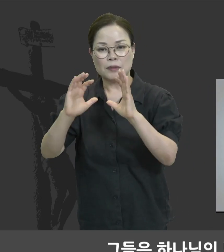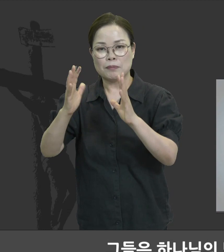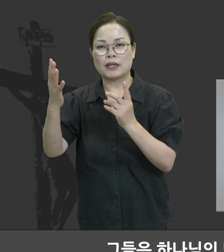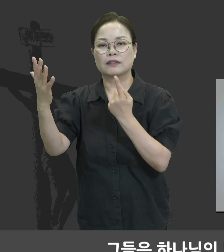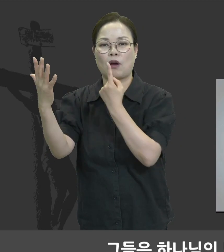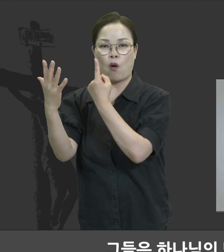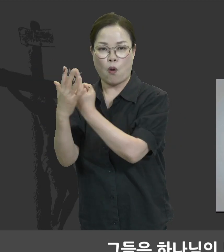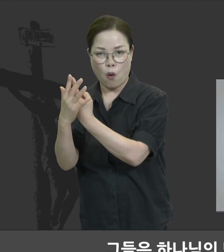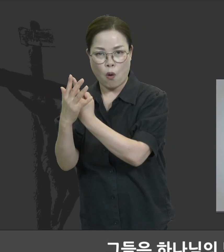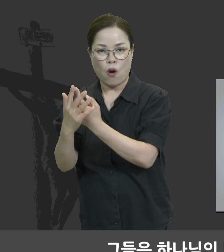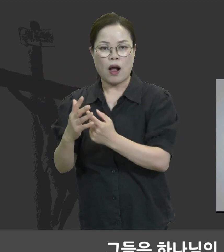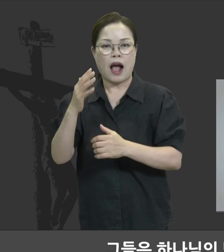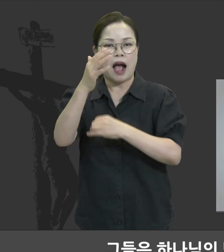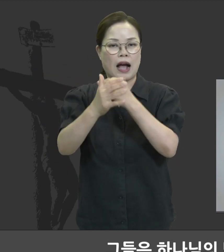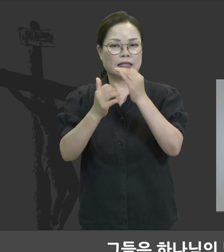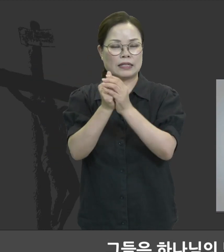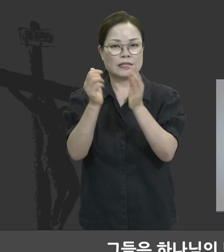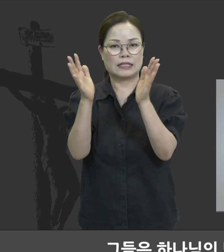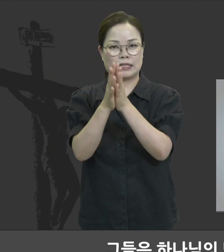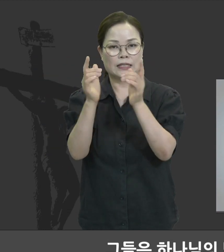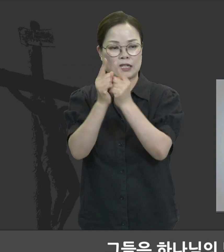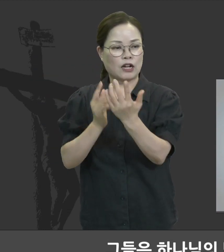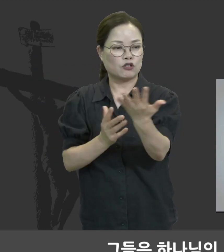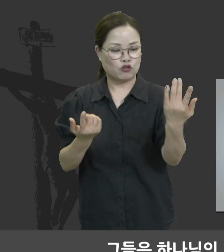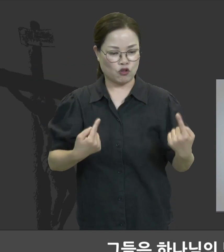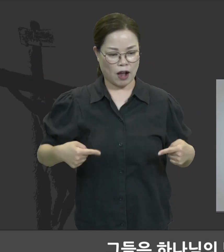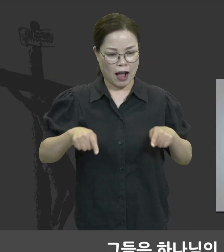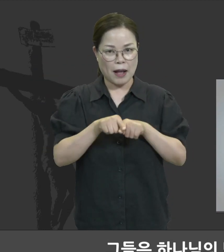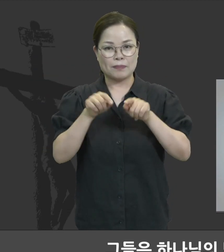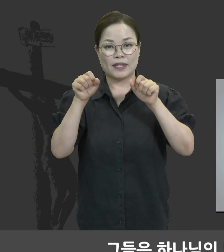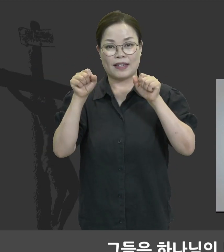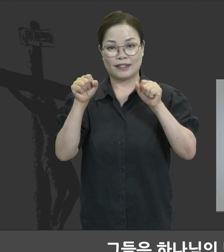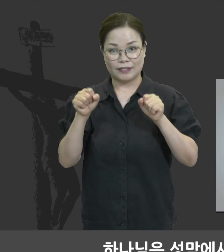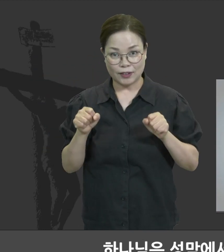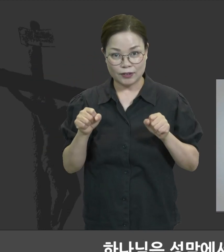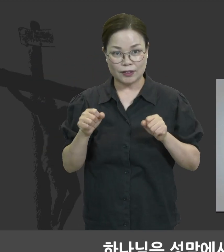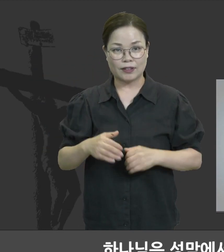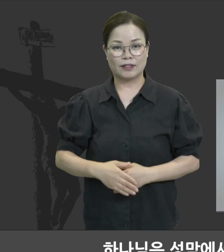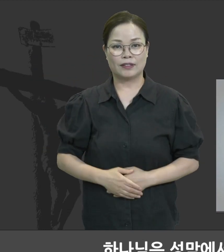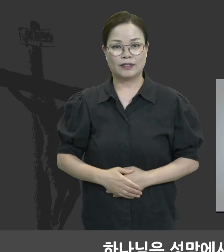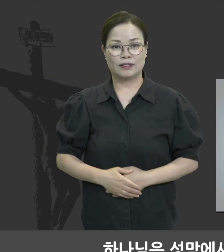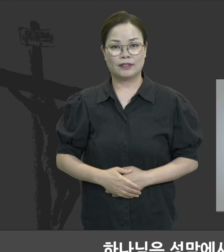백성이 되고 하나님은 친히 그들과 함께 계셔서